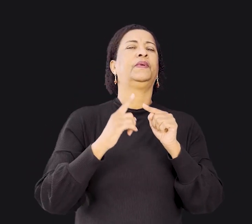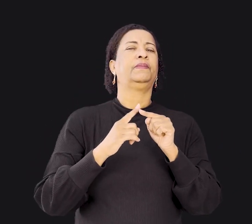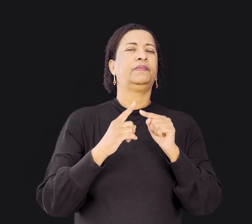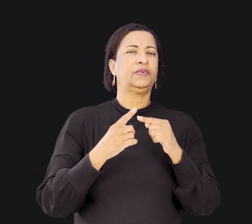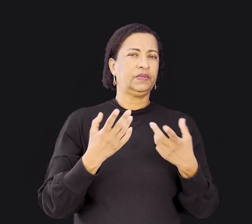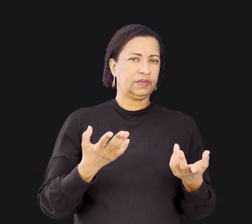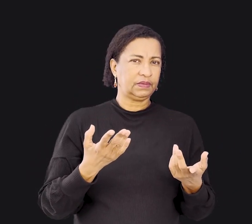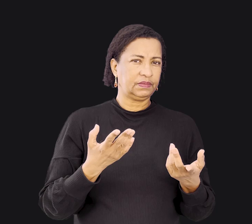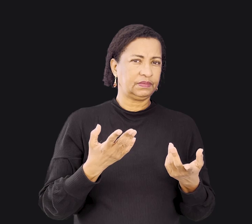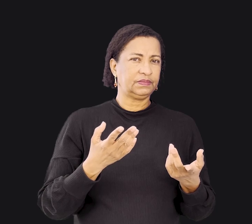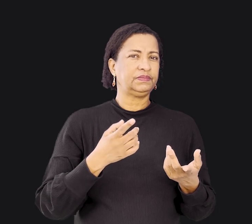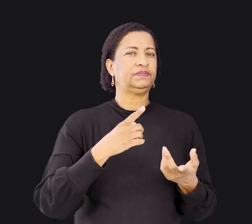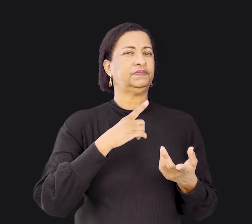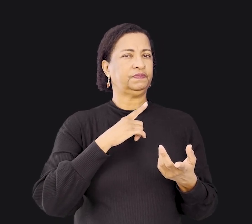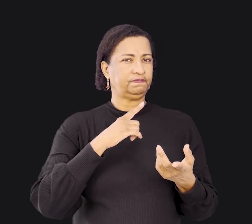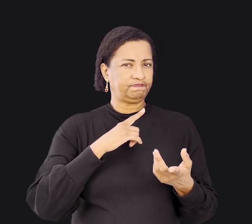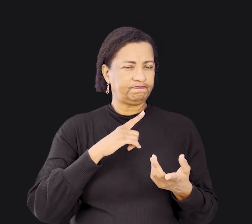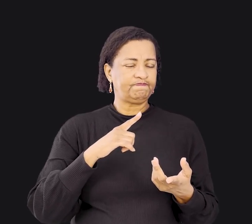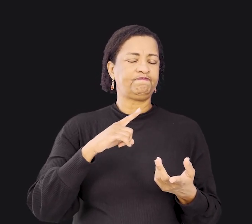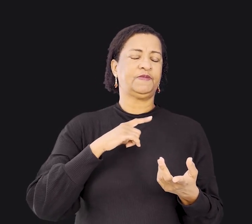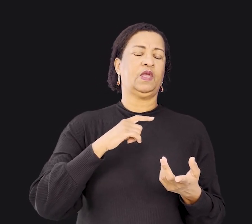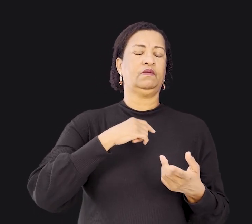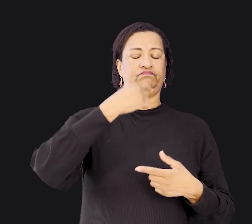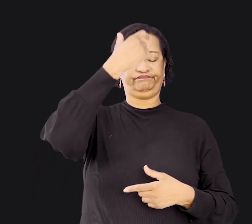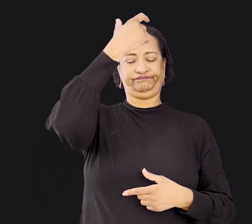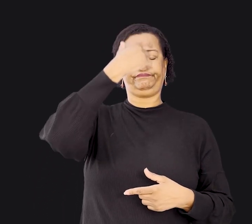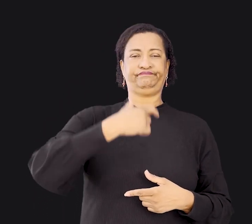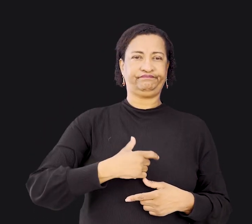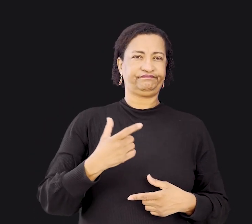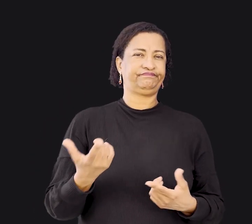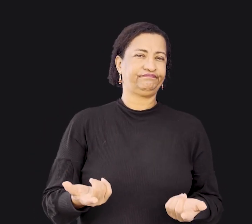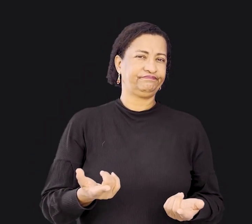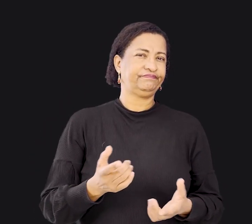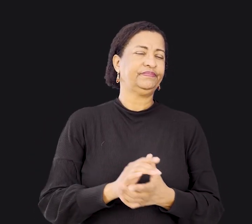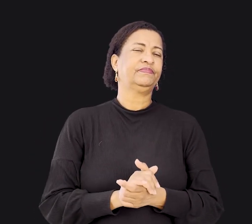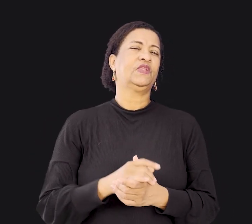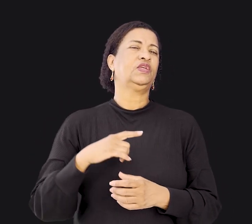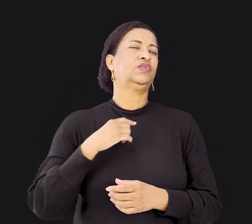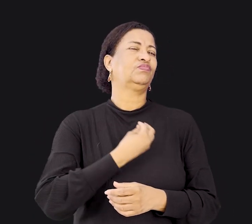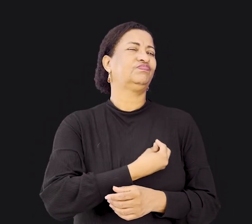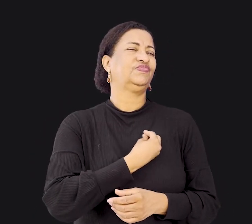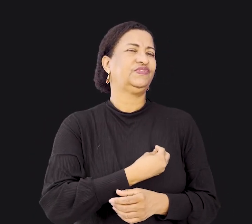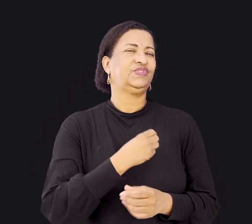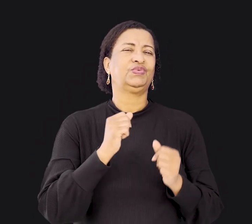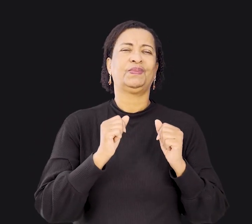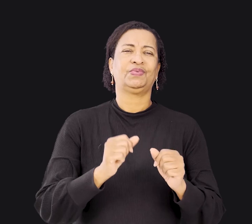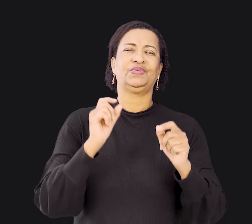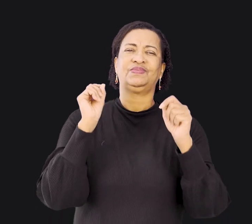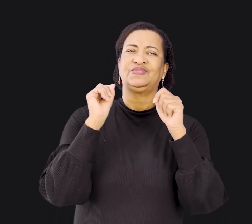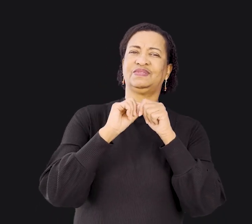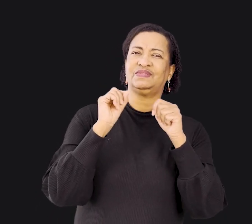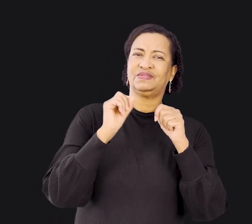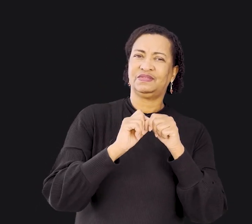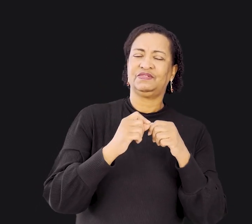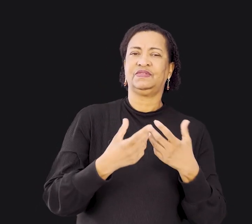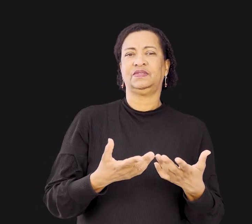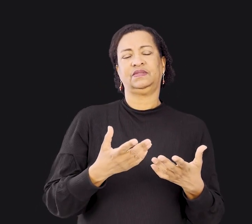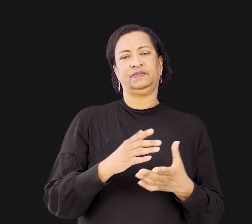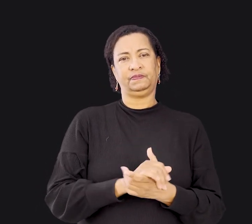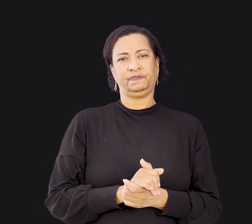Porque queremos ver nosso status, o desastre que estamos e o que podemos fazer a respeito.